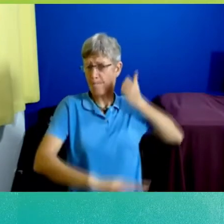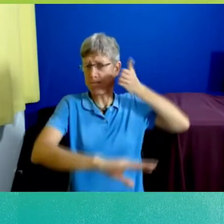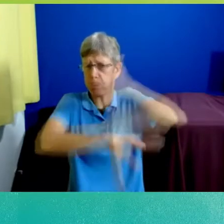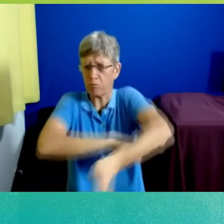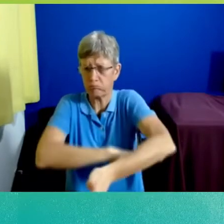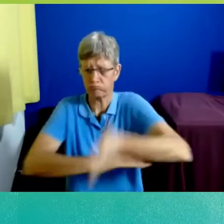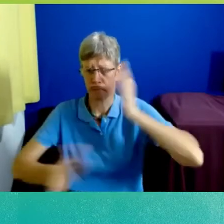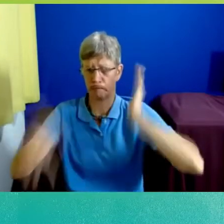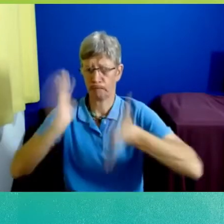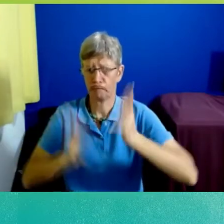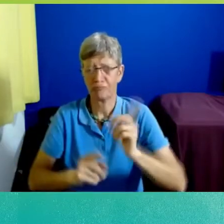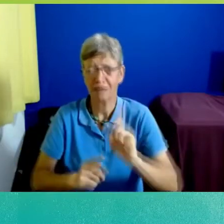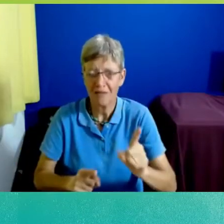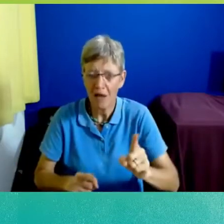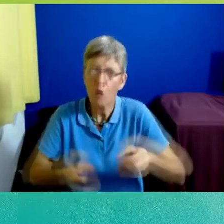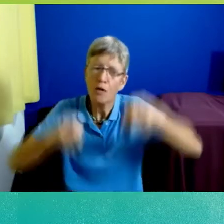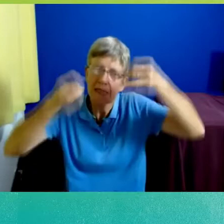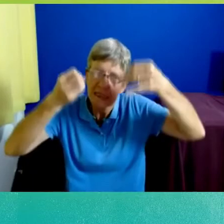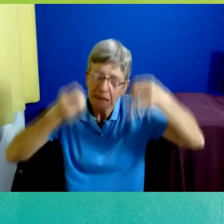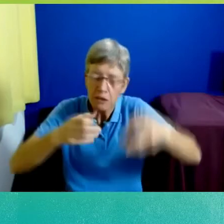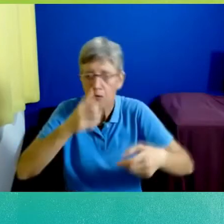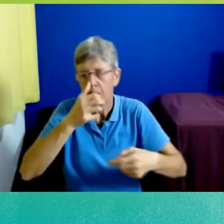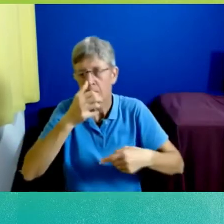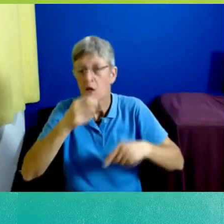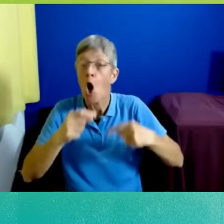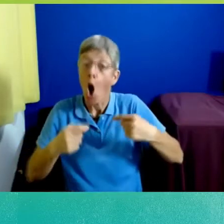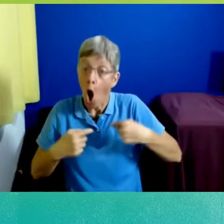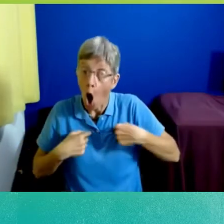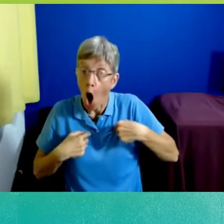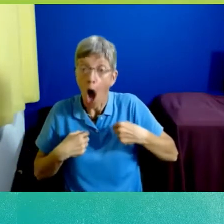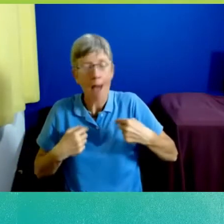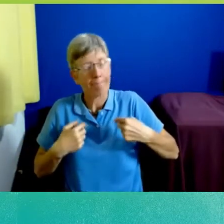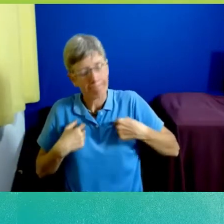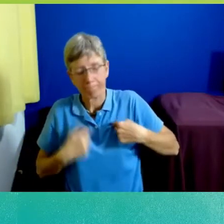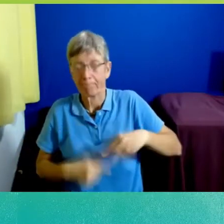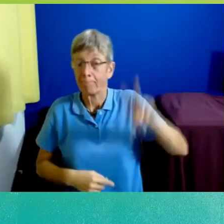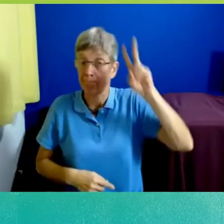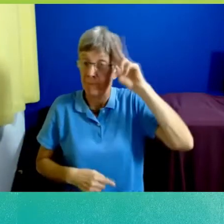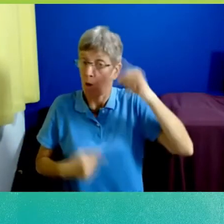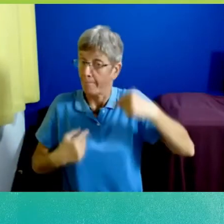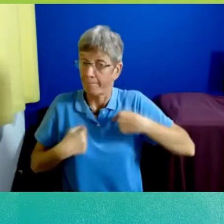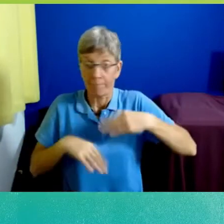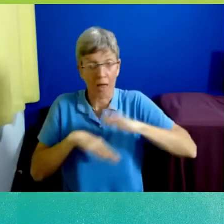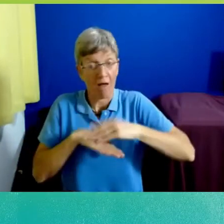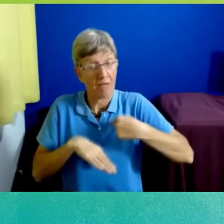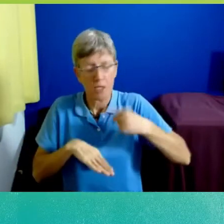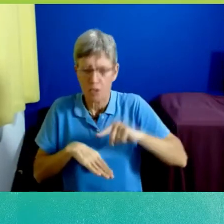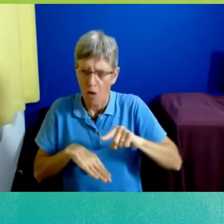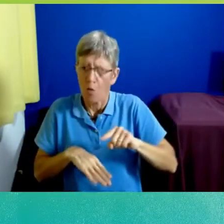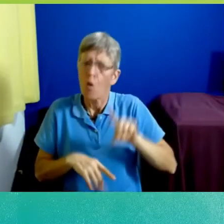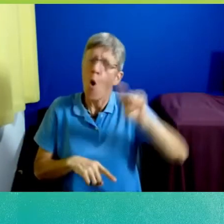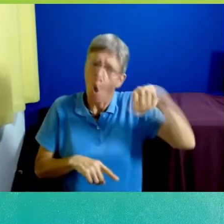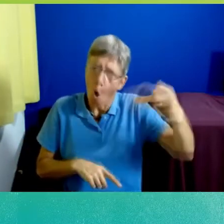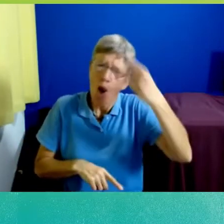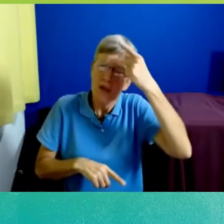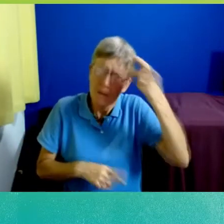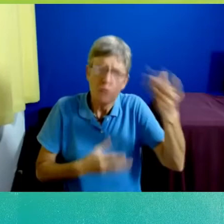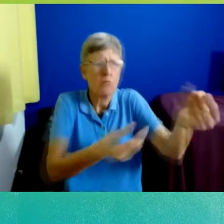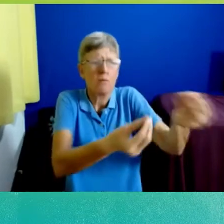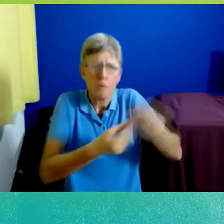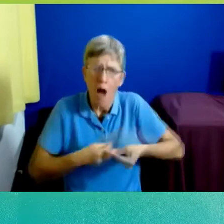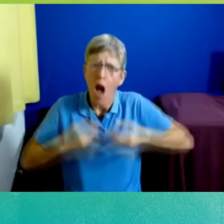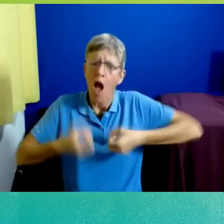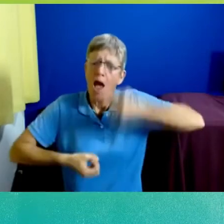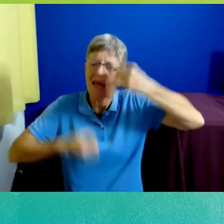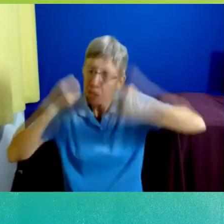E isso é muito importante, o paratexto. Tá? E vai explicando detalhadamente ali.